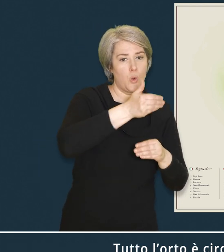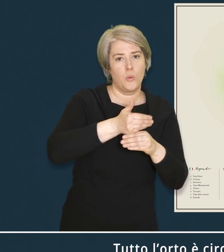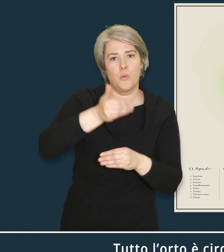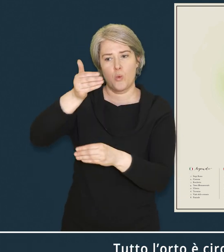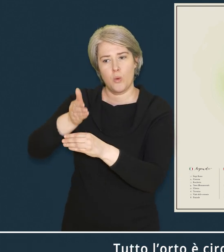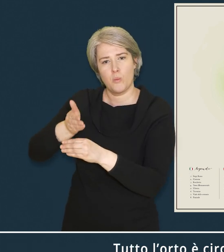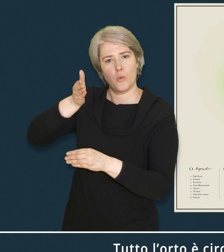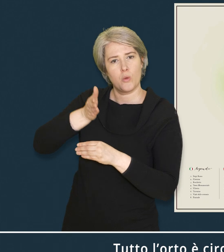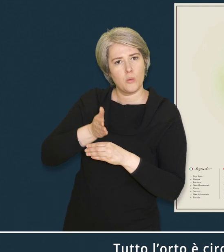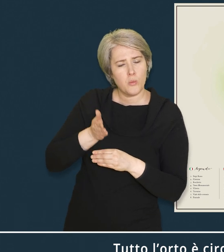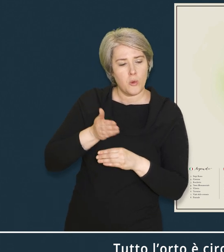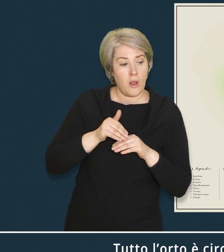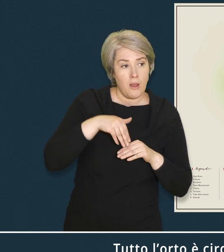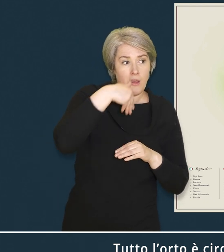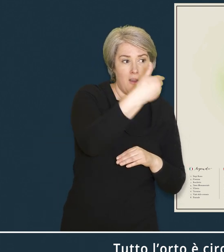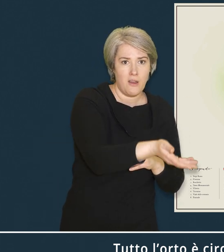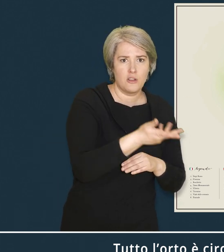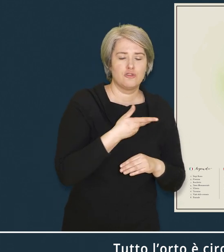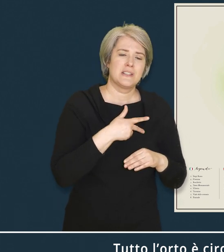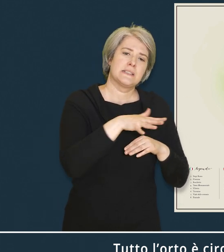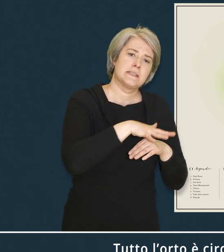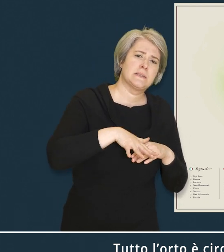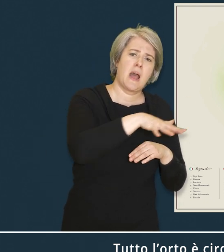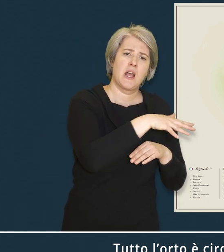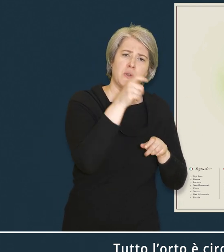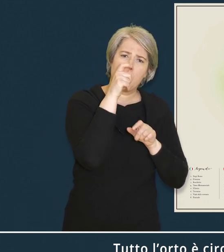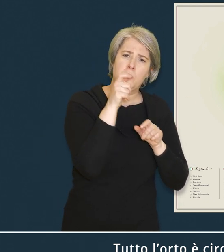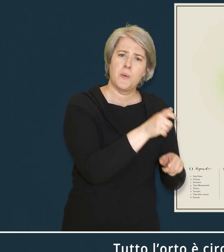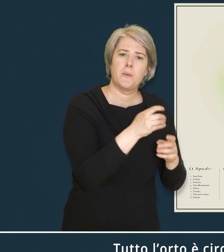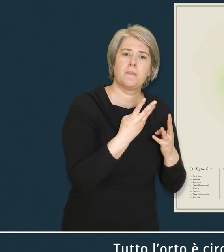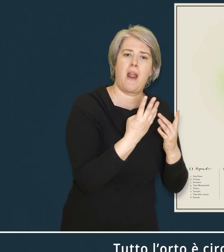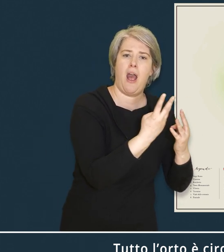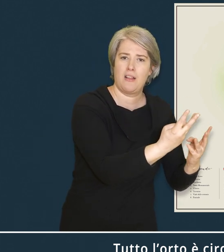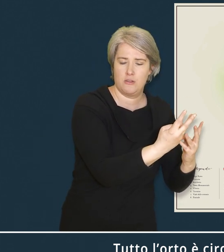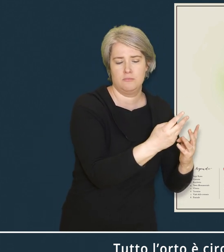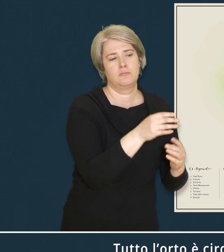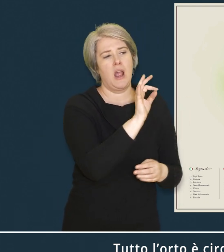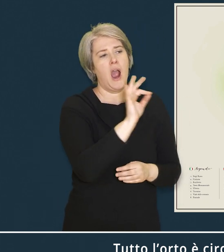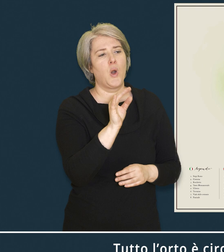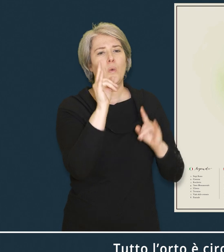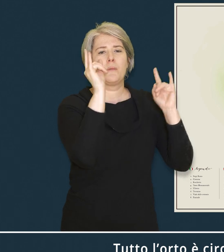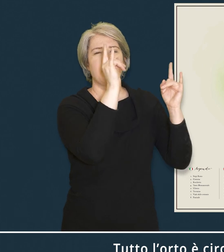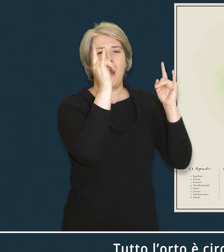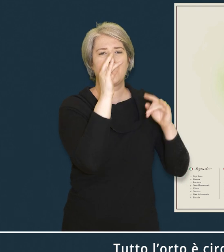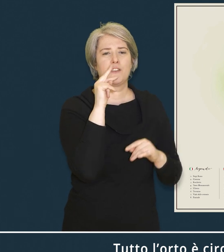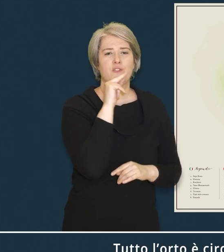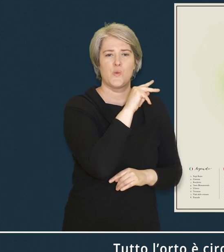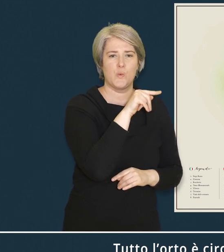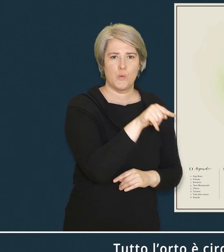Tutto l'orto è circondato da un muro, oltre il quale si stende uno spazio destinato a prato,